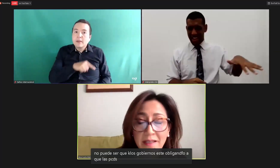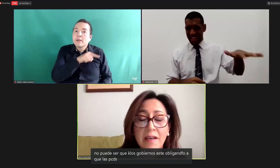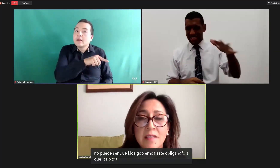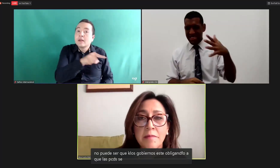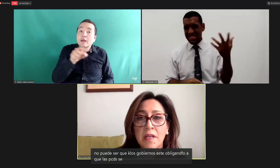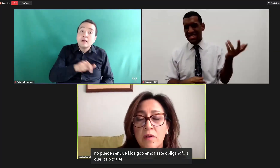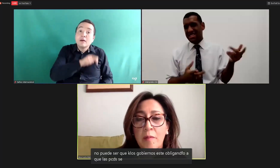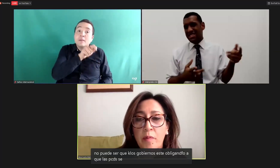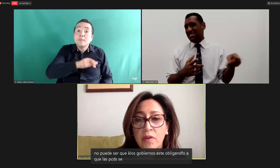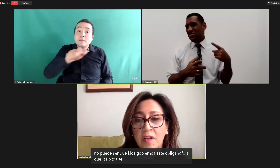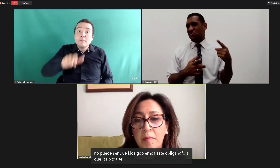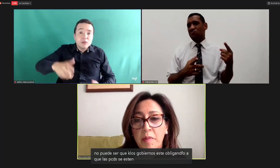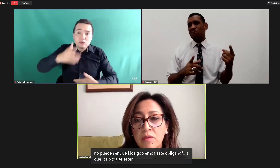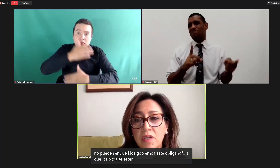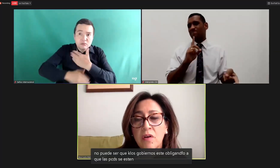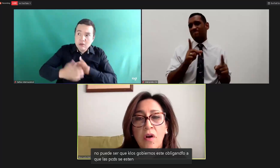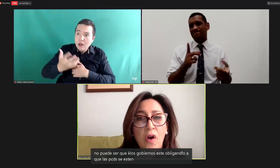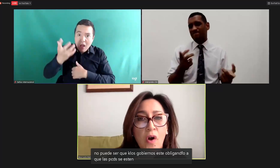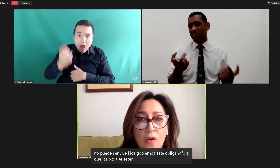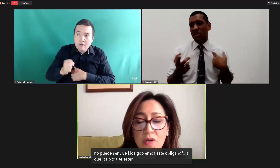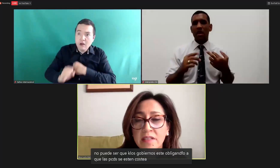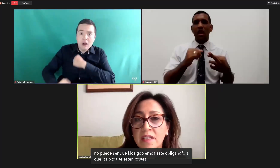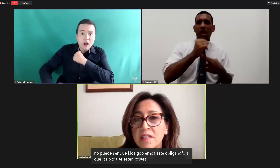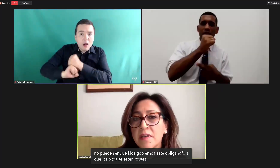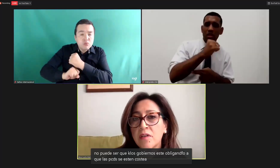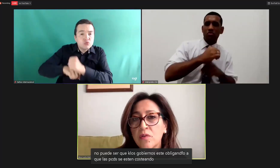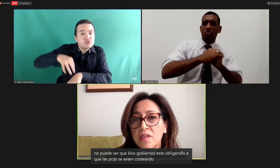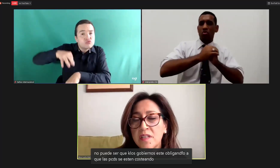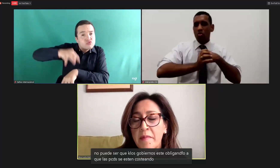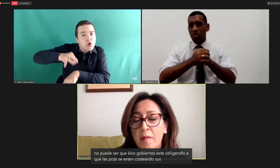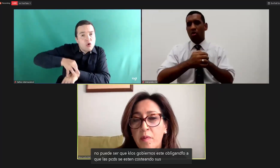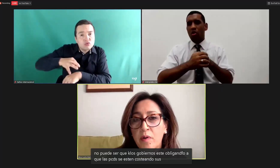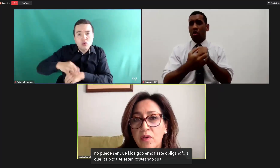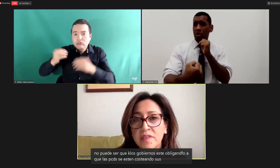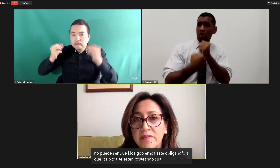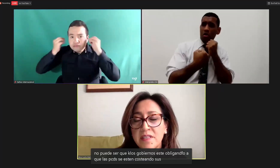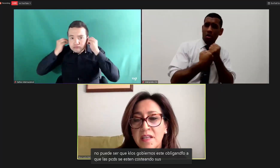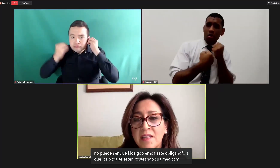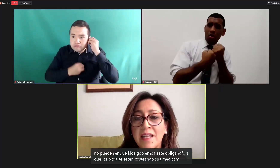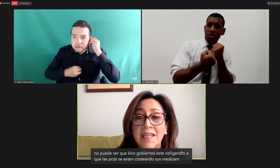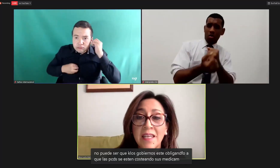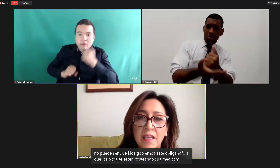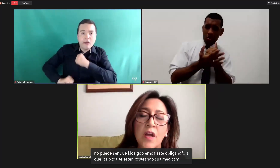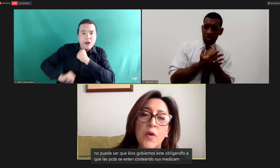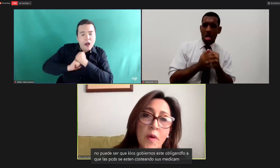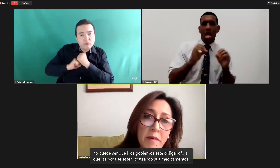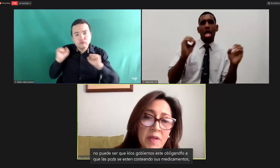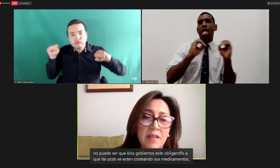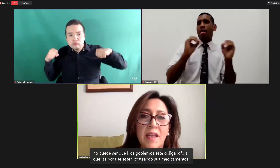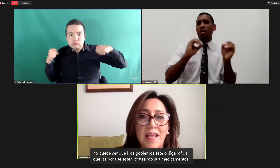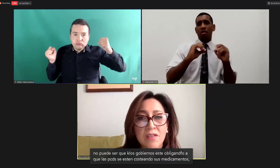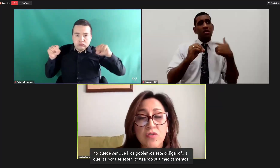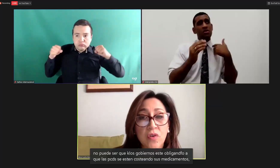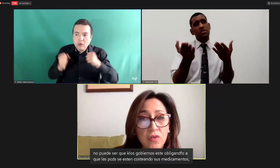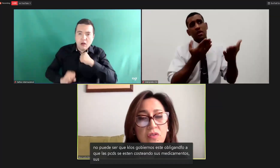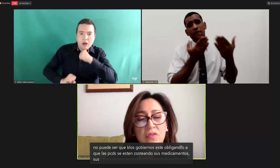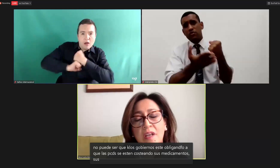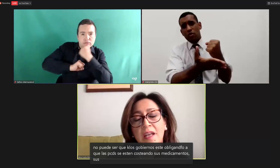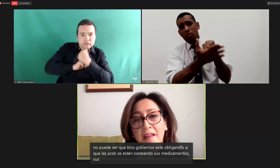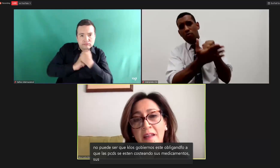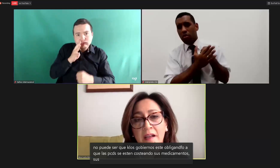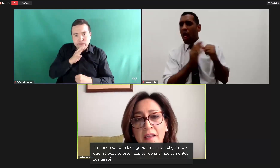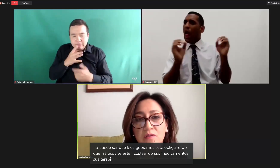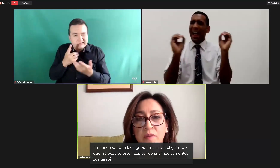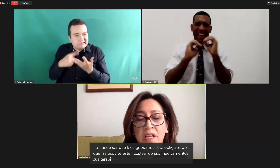no esté recibiendo el apoyo terapéutico o no esté recibiendo un sistema de apoyos eficiente y nuevamente esos